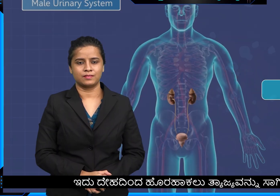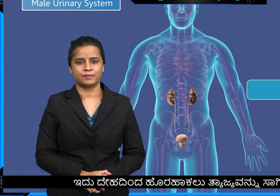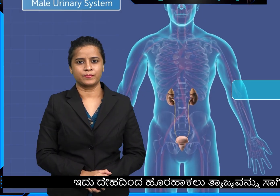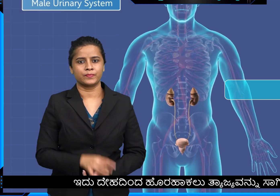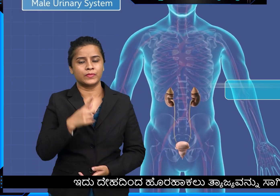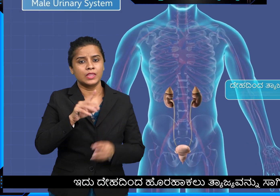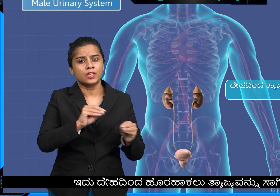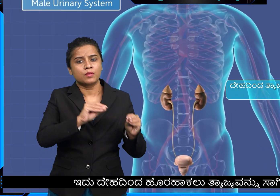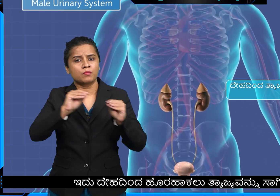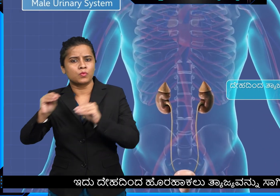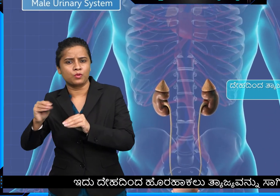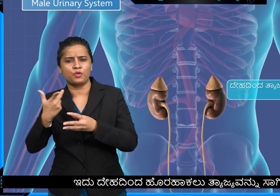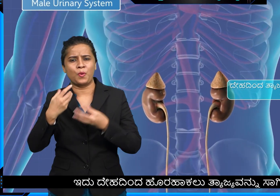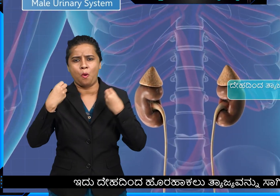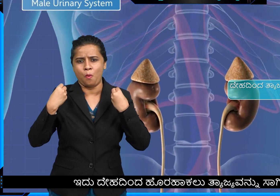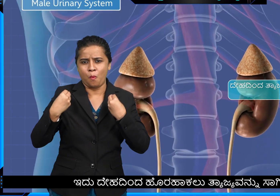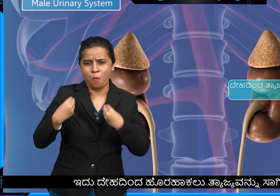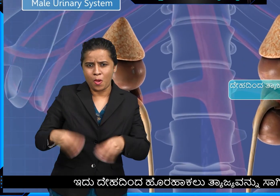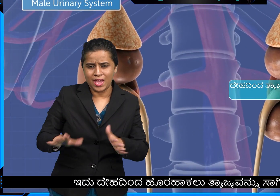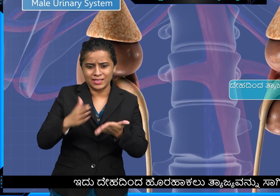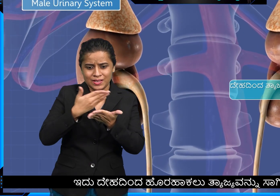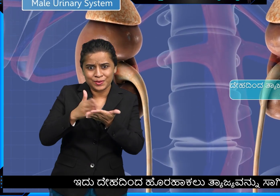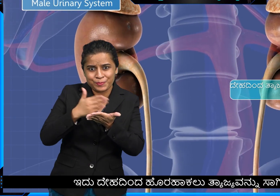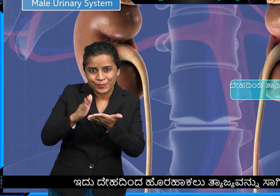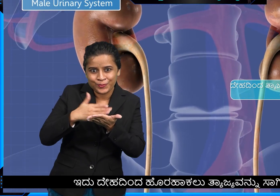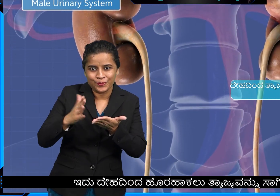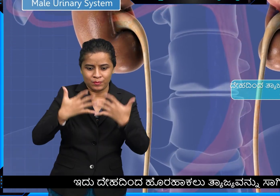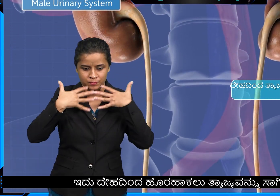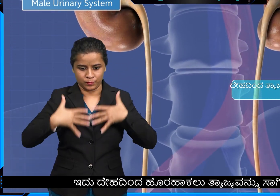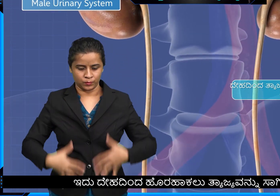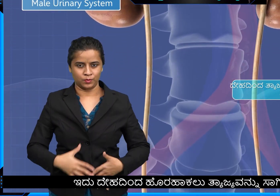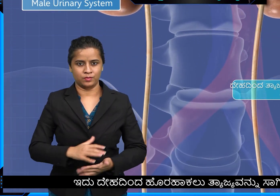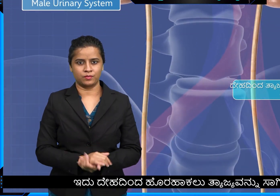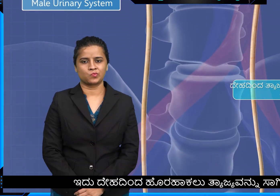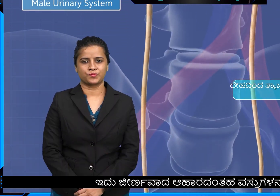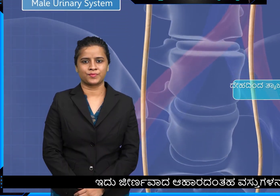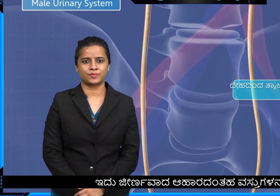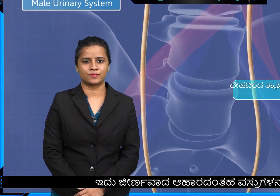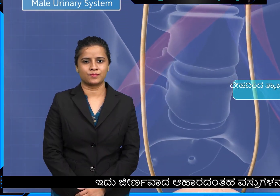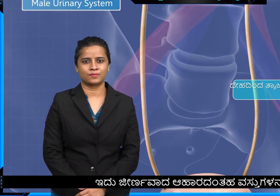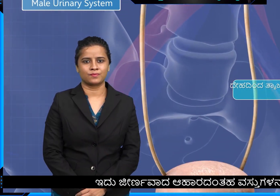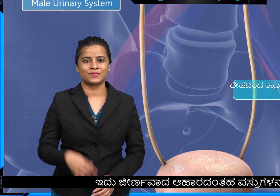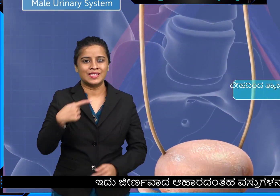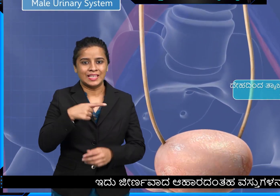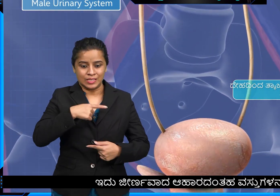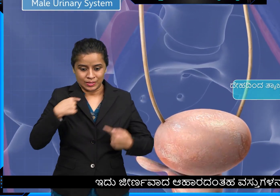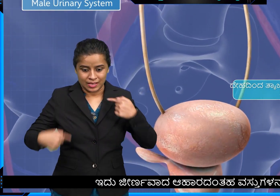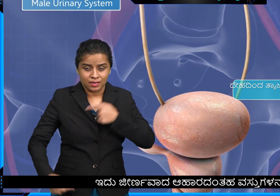ಇದು ದೇಹದಿಂದ ಹೊರಹಾಕಲು ತ್ಯಾಜ್ಯವನ್ನು ಸಾಗಿಸುತ್ತದೆ. ಇದು